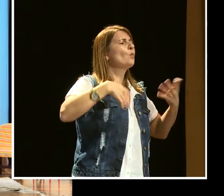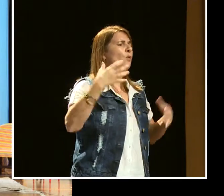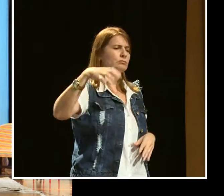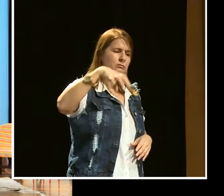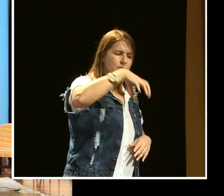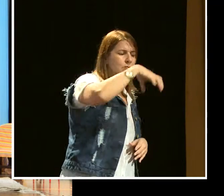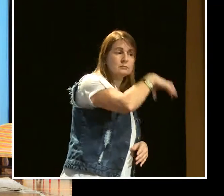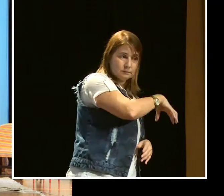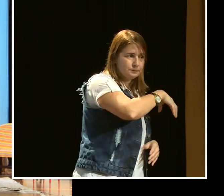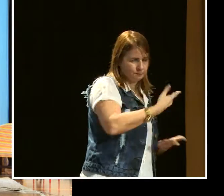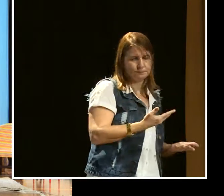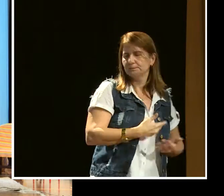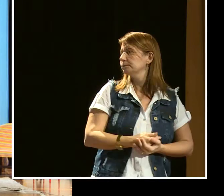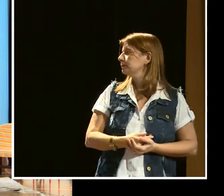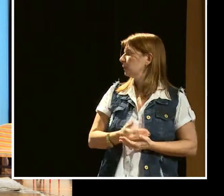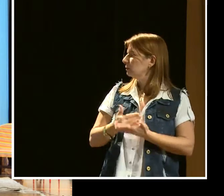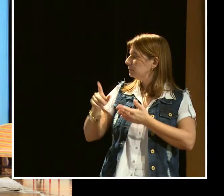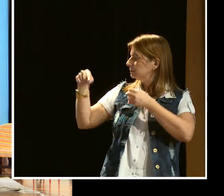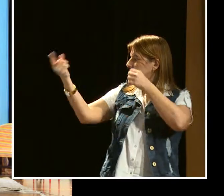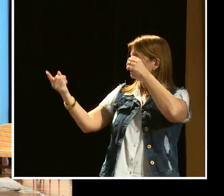performance, trabalhos em grupos.